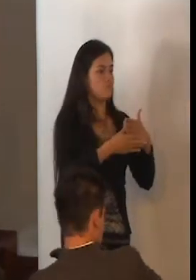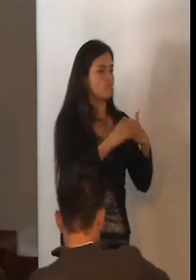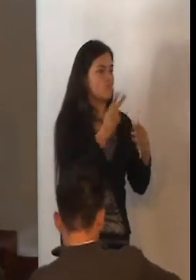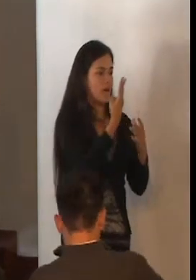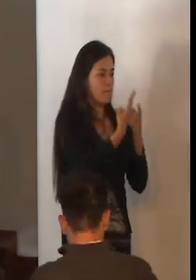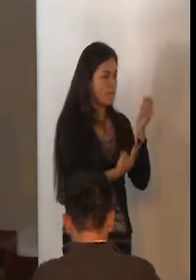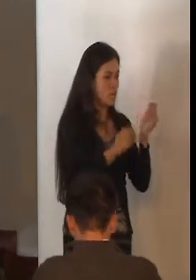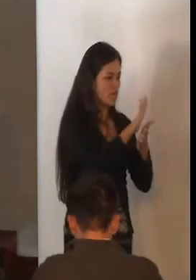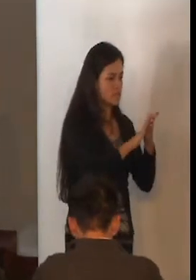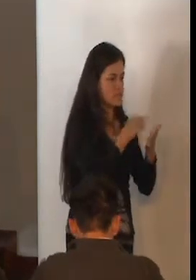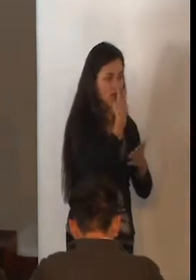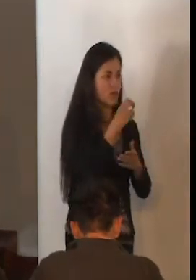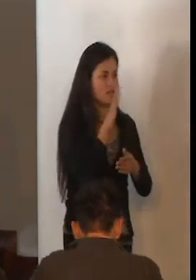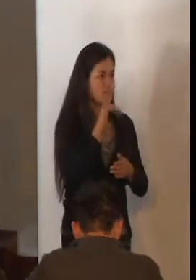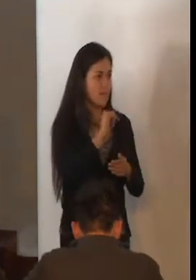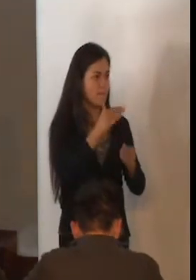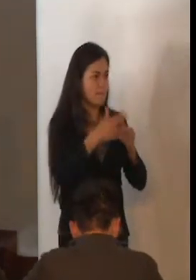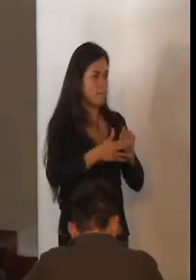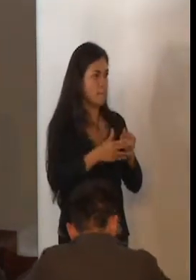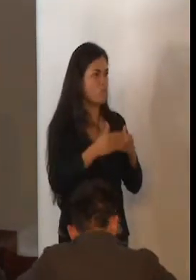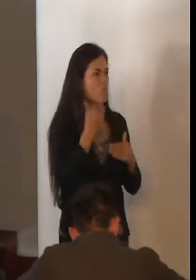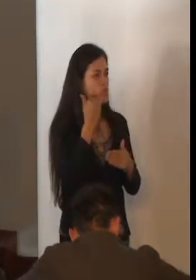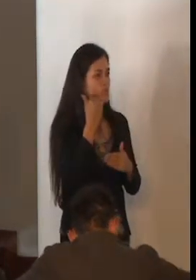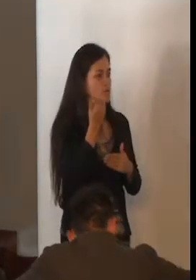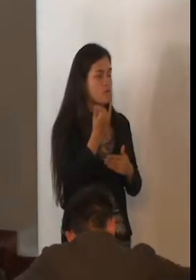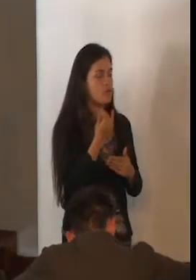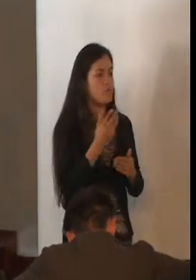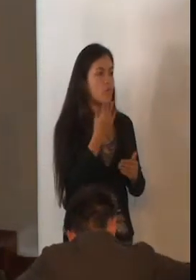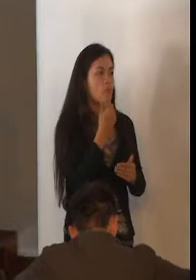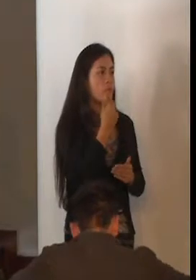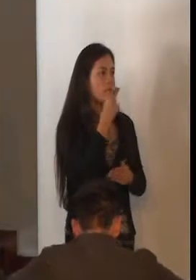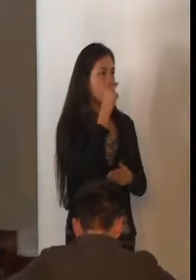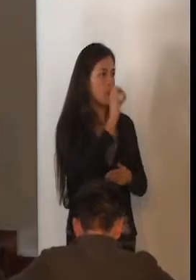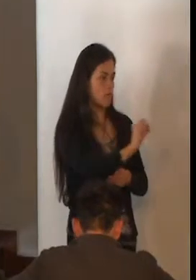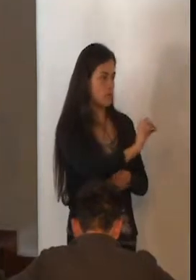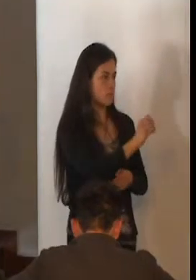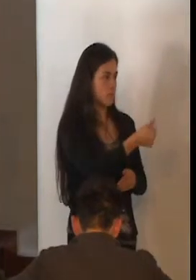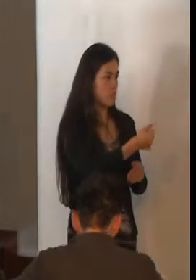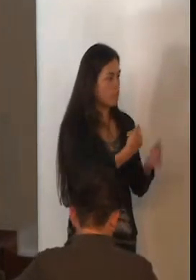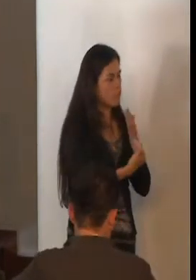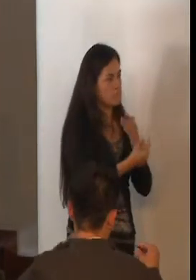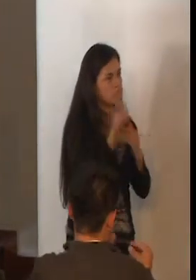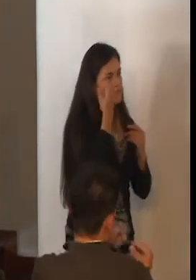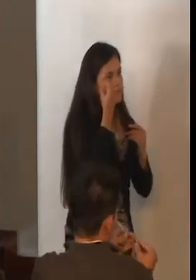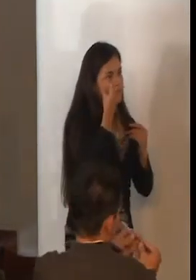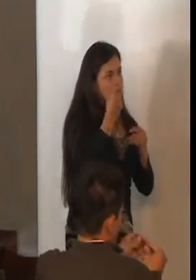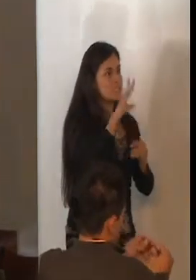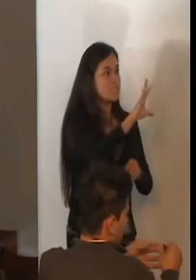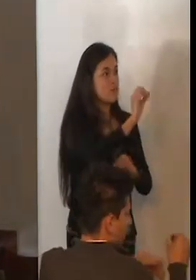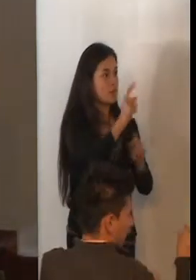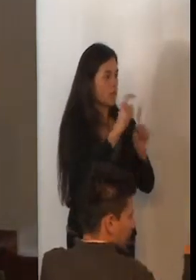comunicación bimodal, cuando generalmente tienen una comprensión